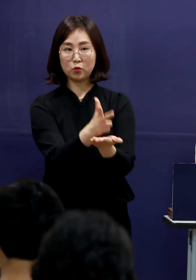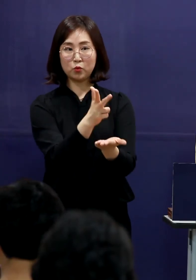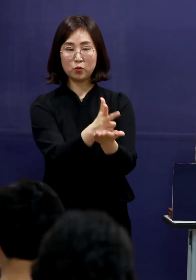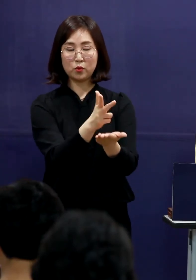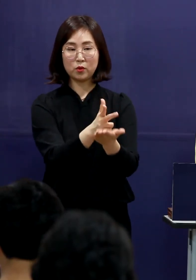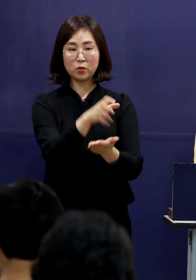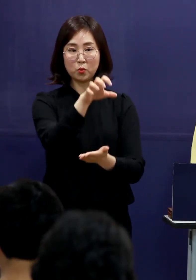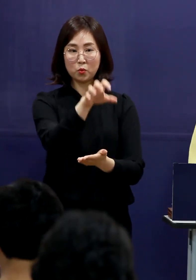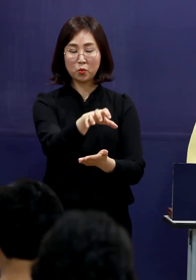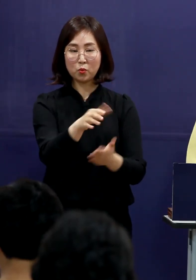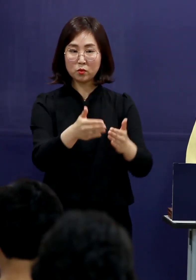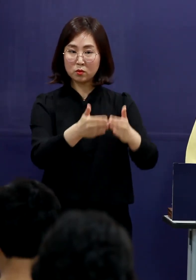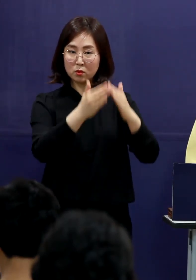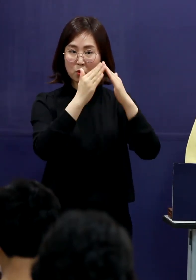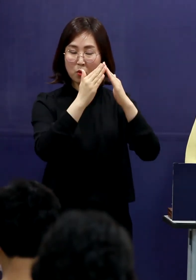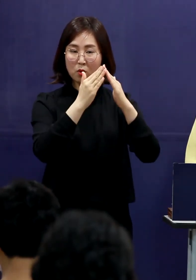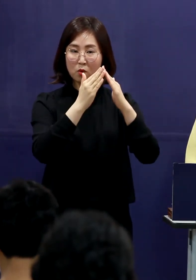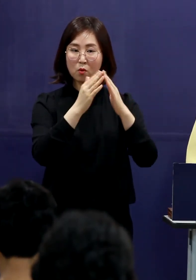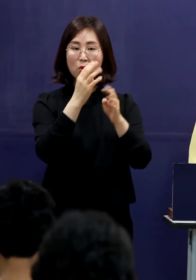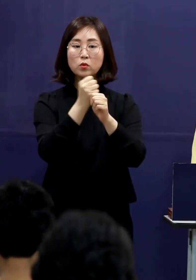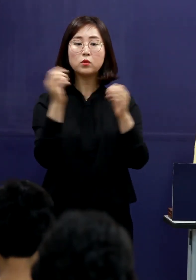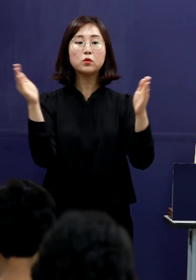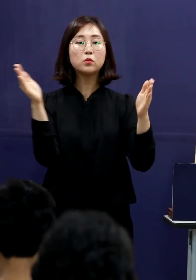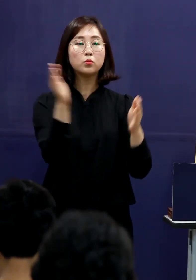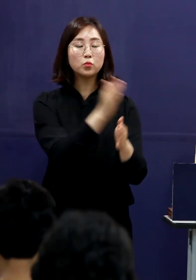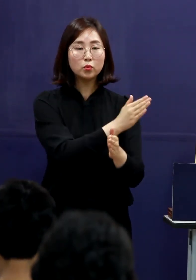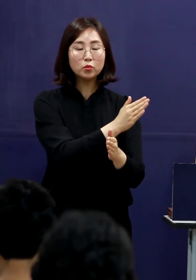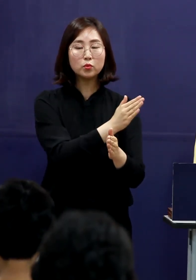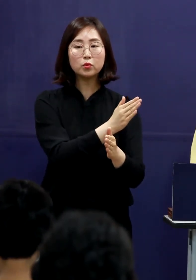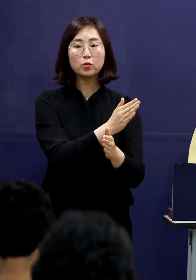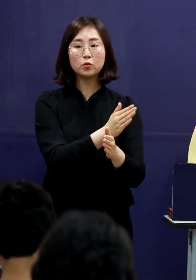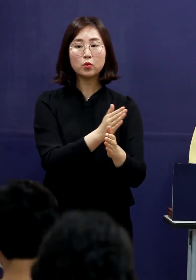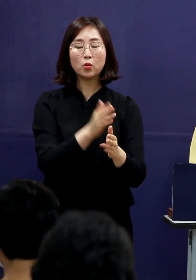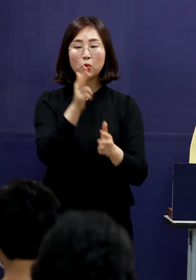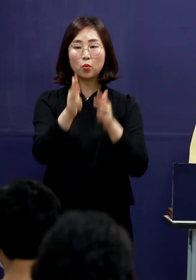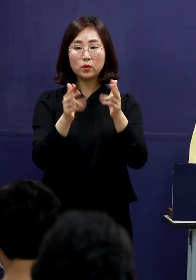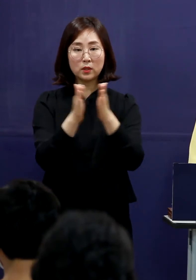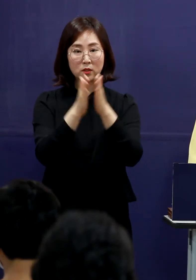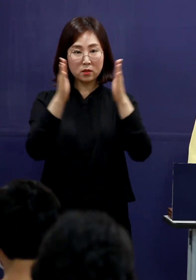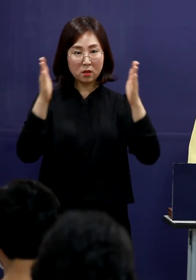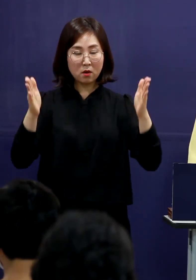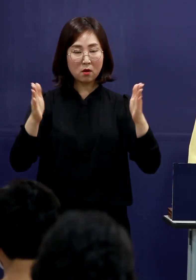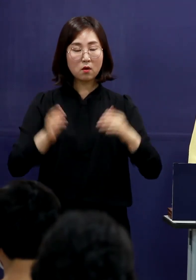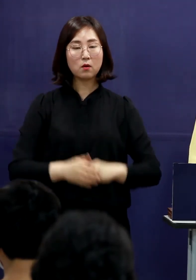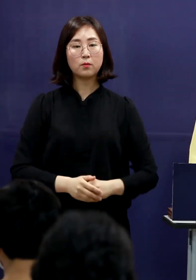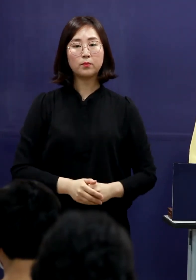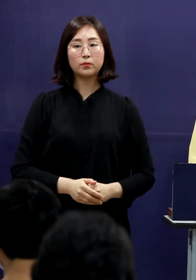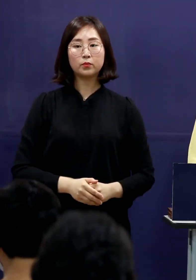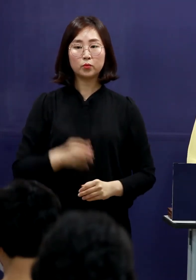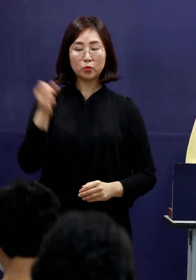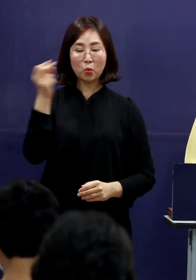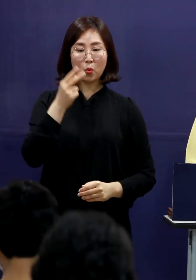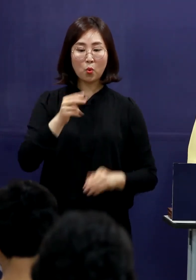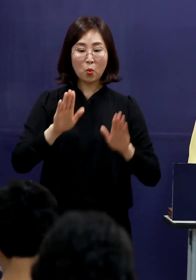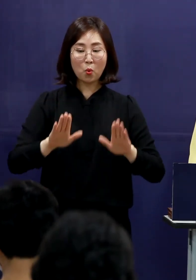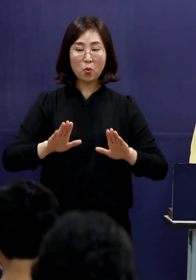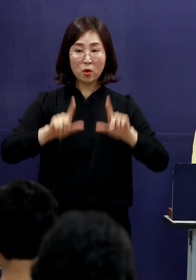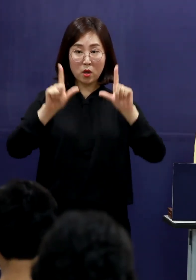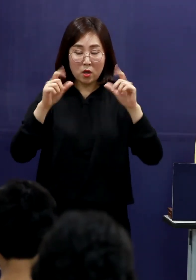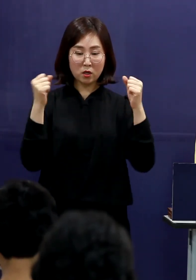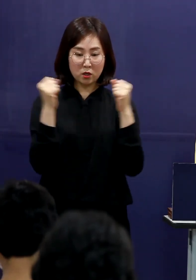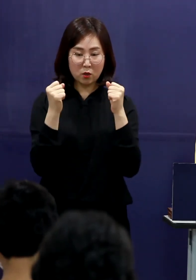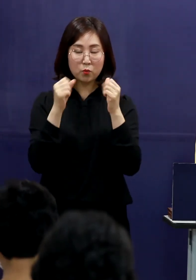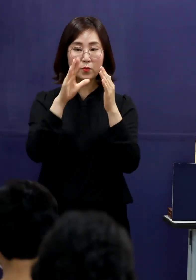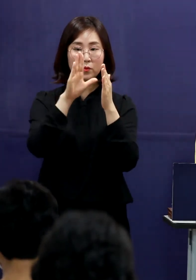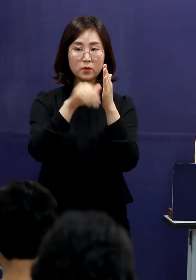공사가 진행되며 금년 겨울에는 여기 스케이트장이 설치가 될지 만약에